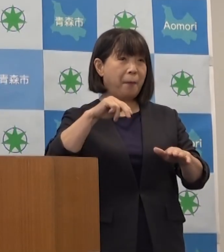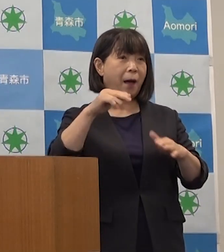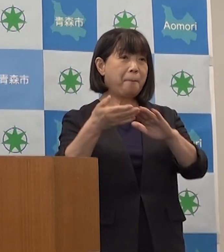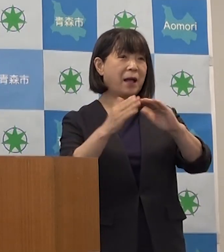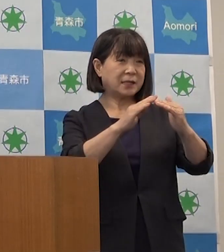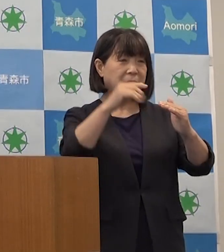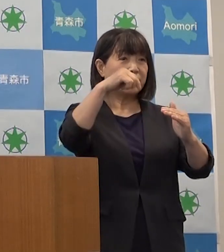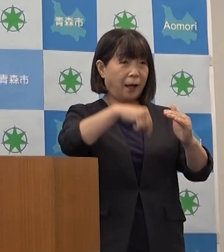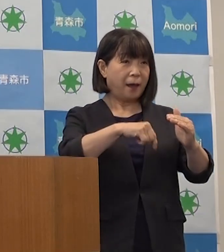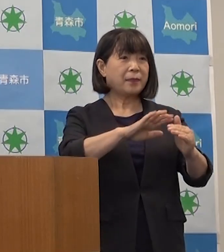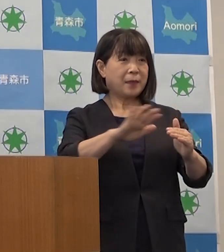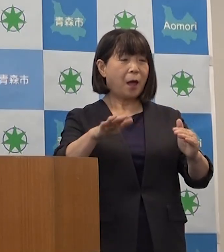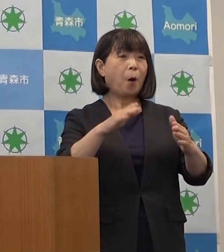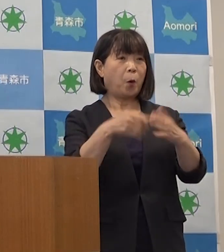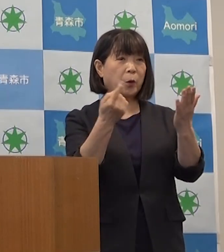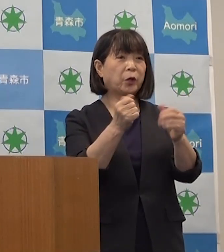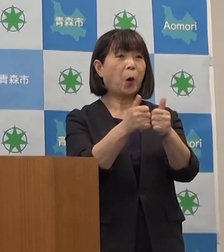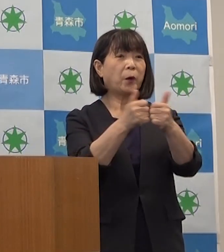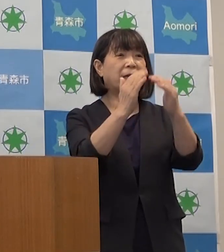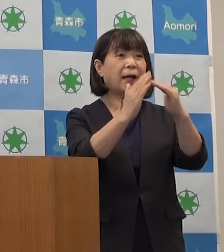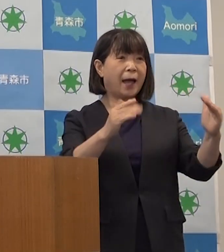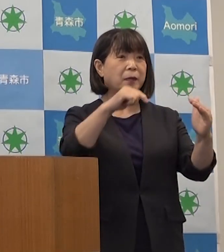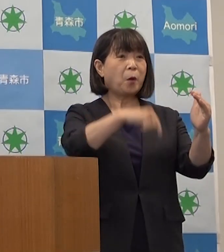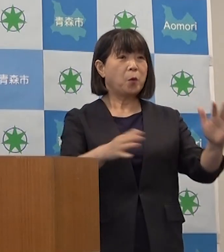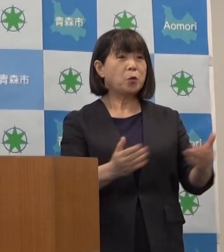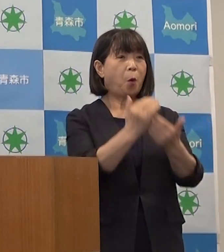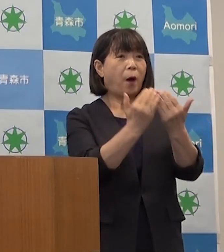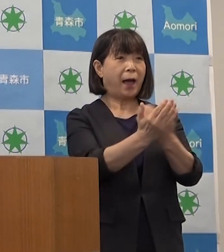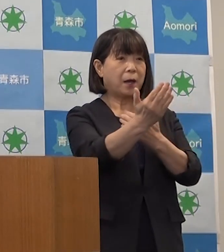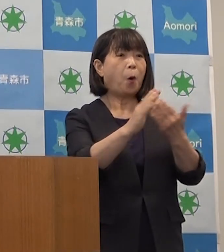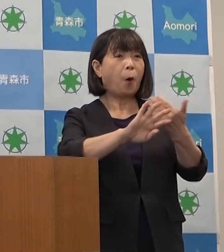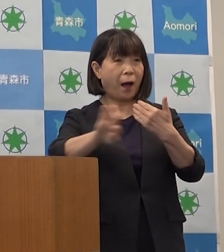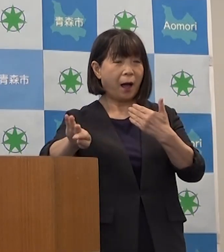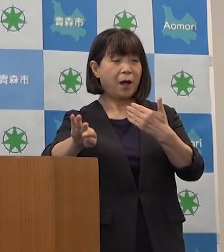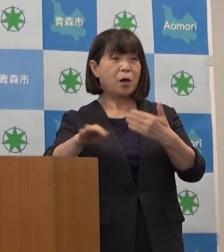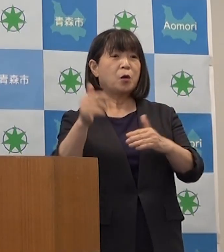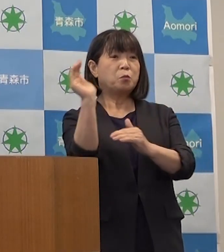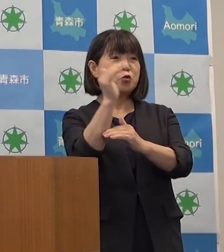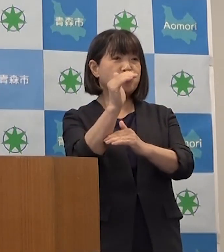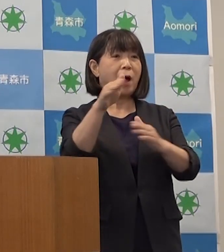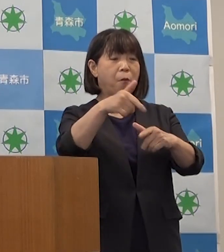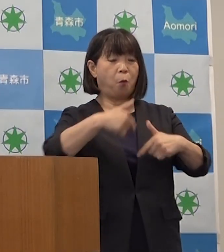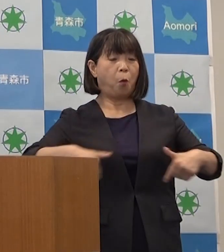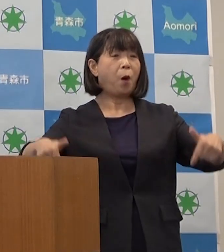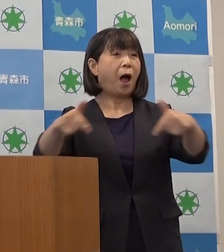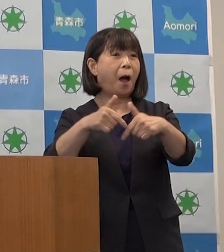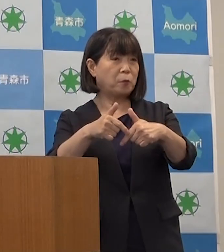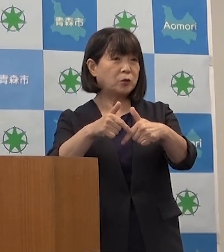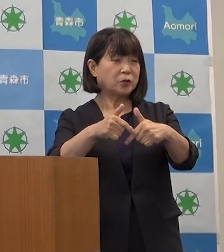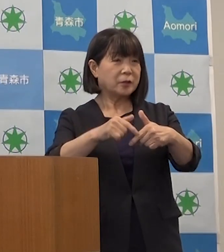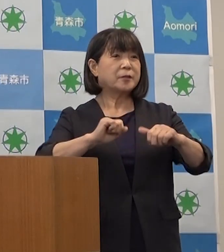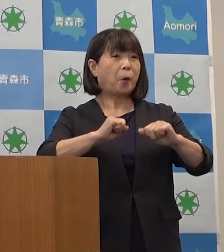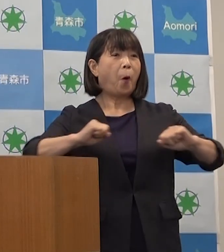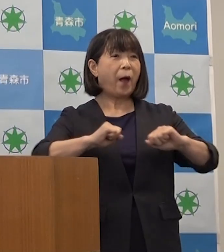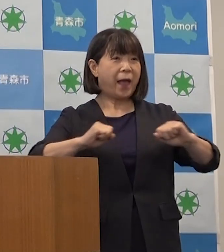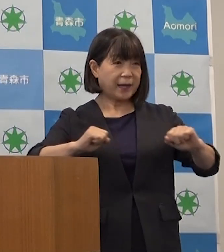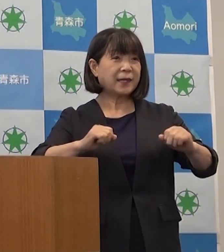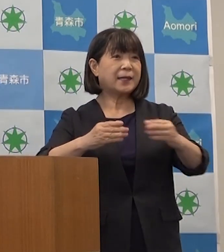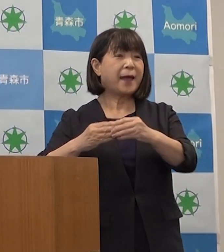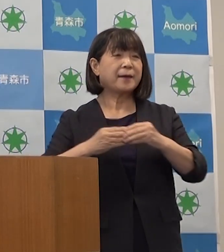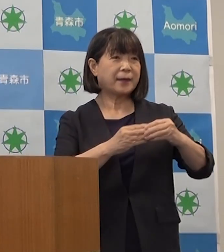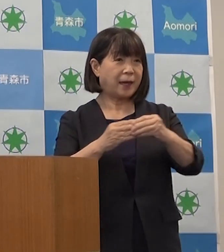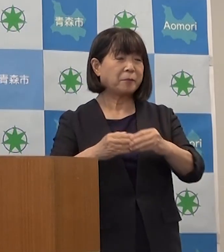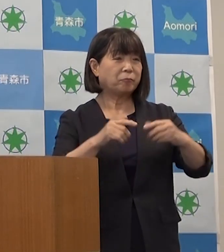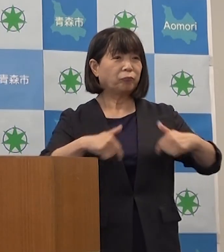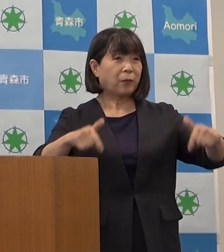において本協議会の総会のほか、陸奥湾フォーラム、陸奥湾広域連携物産展、陸奥